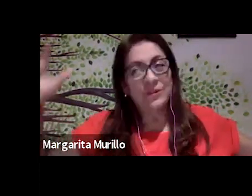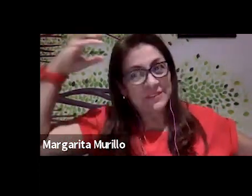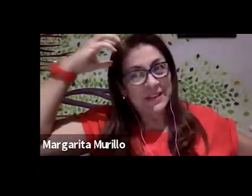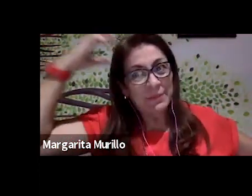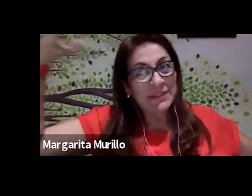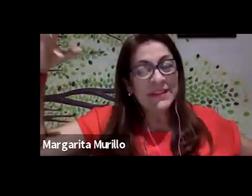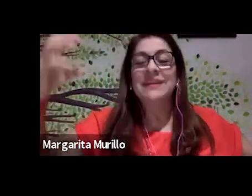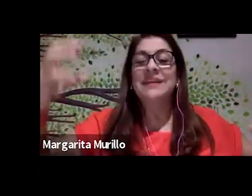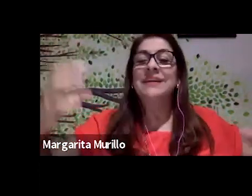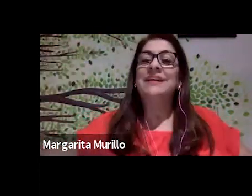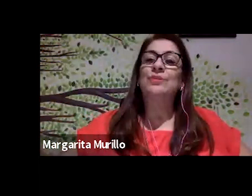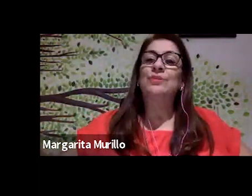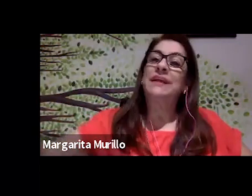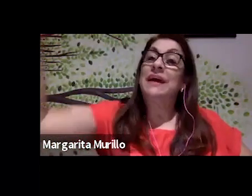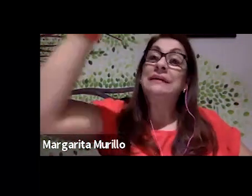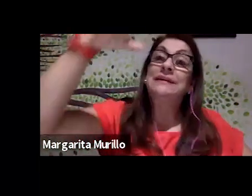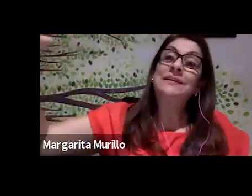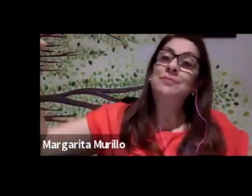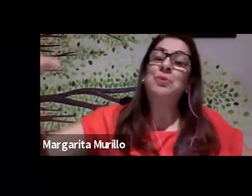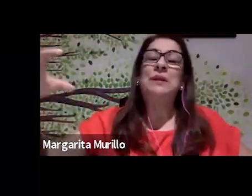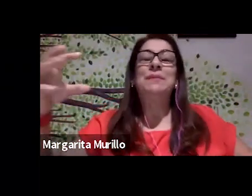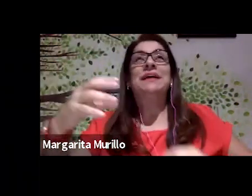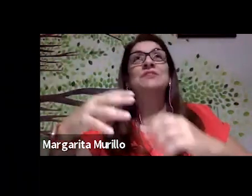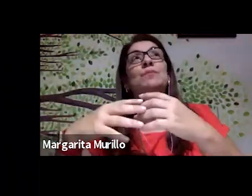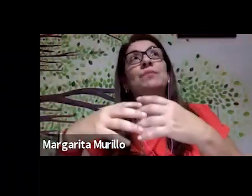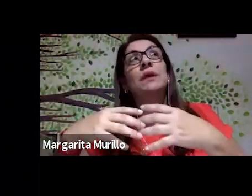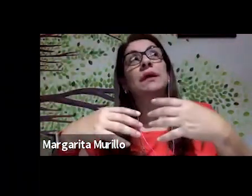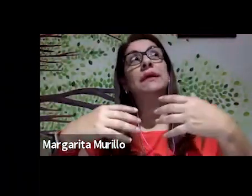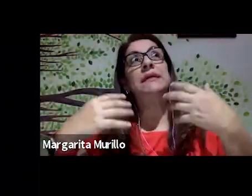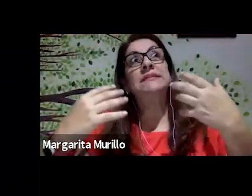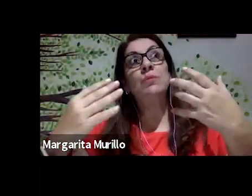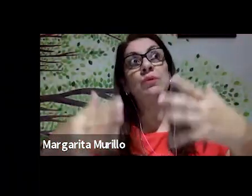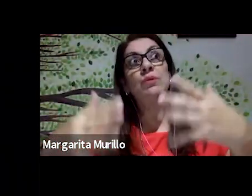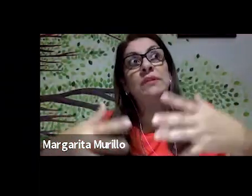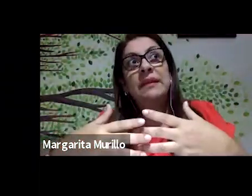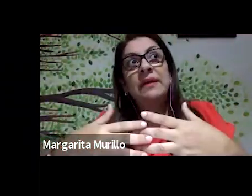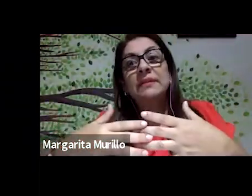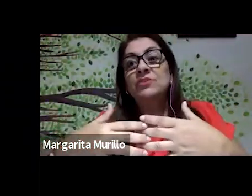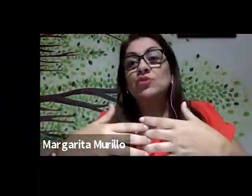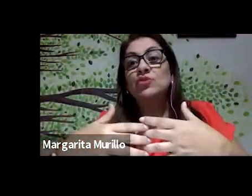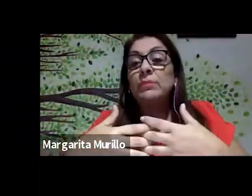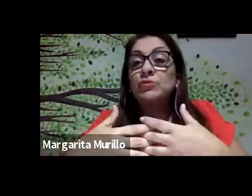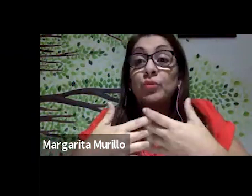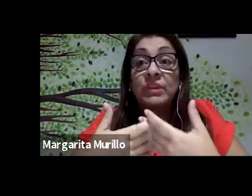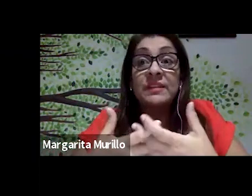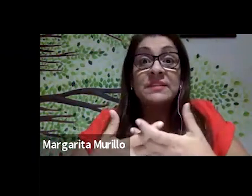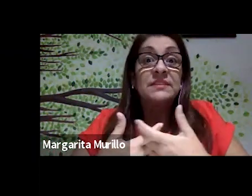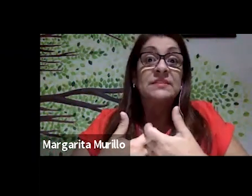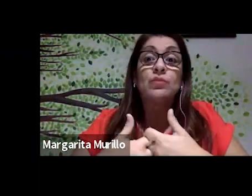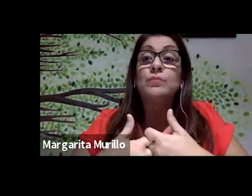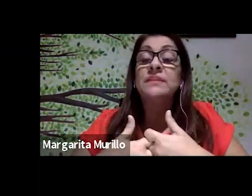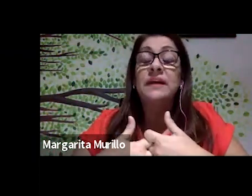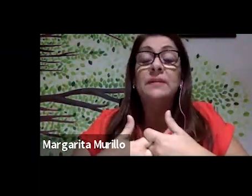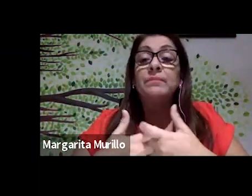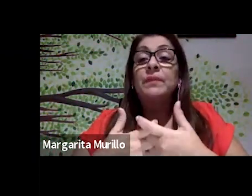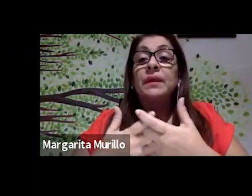igual nuestra mente de alguna manera vuelve a eso y esta vulnerabilidad descubrimos por redes